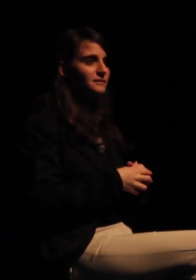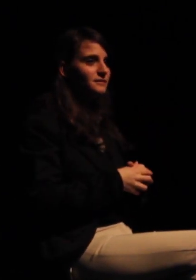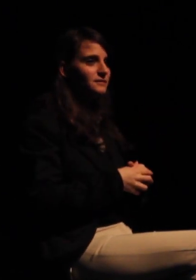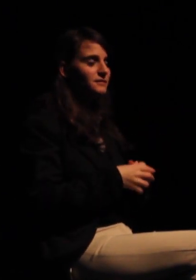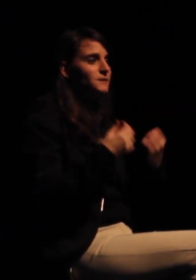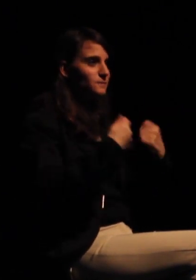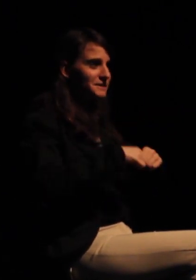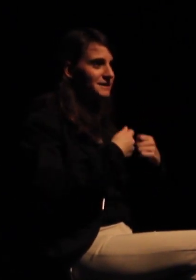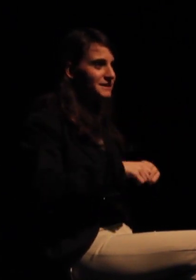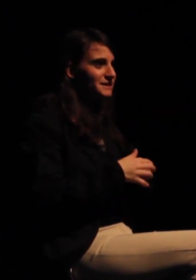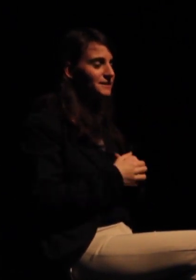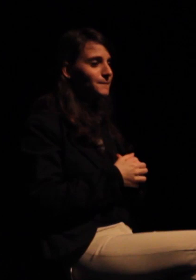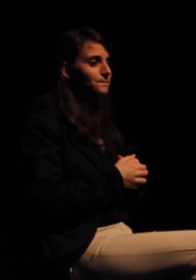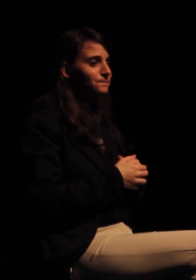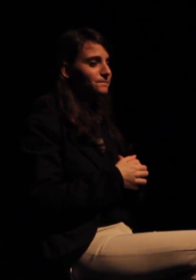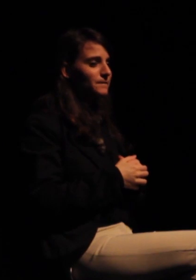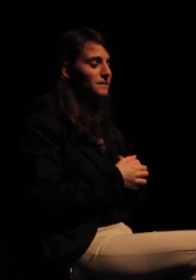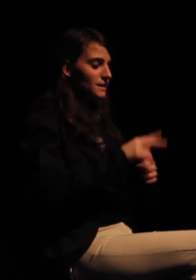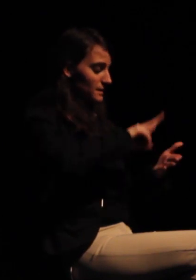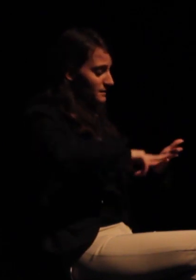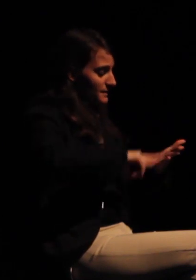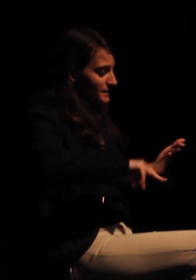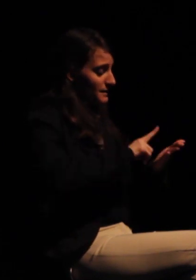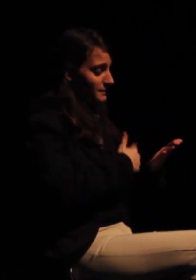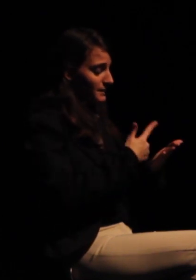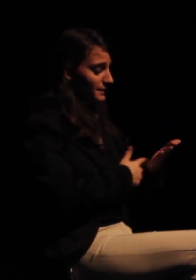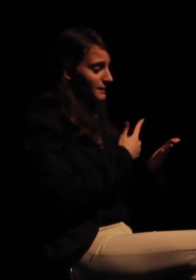era o seguinte, vocês vão ler um livro